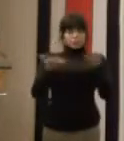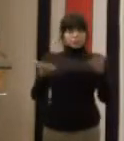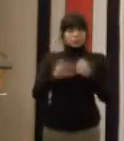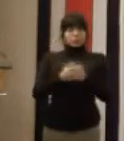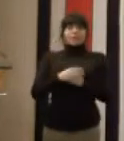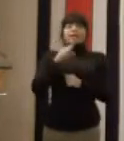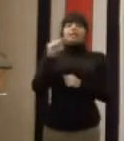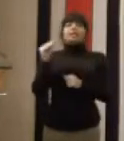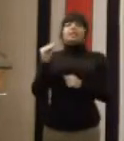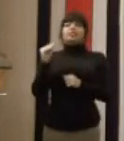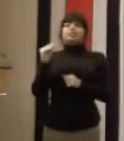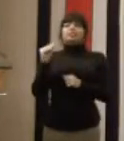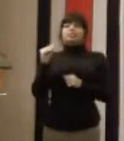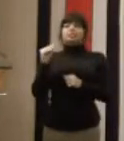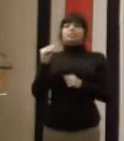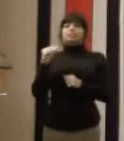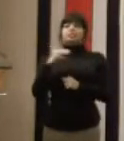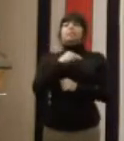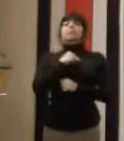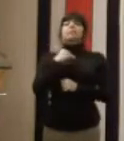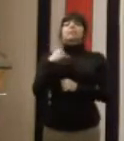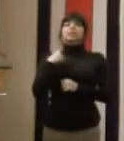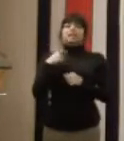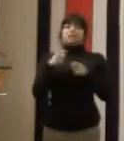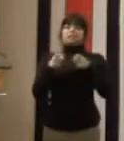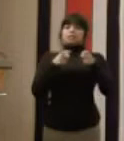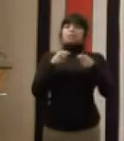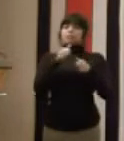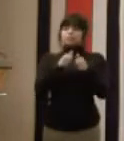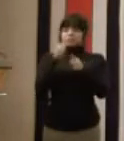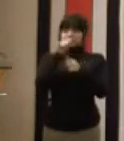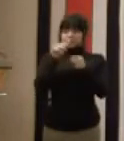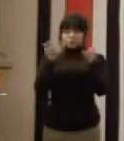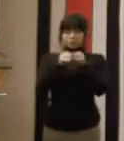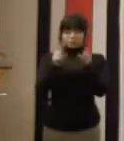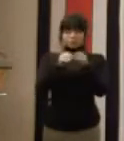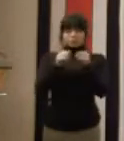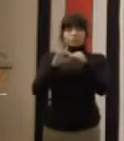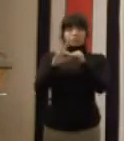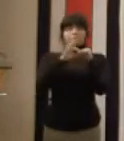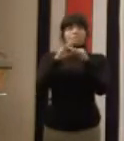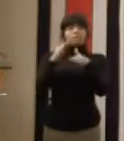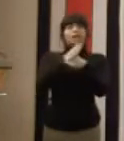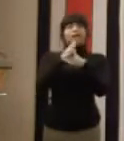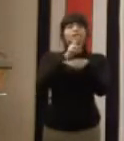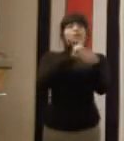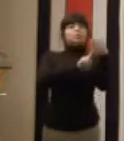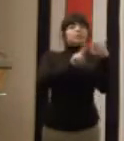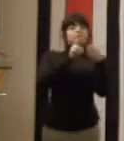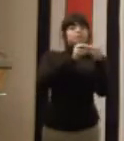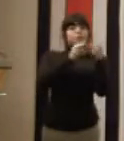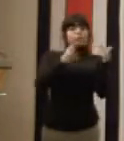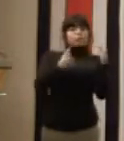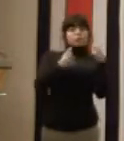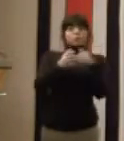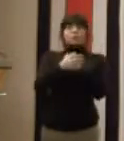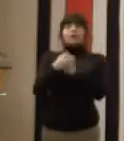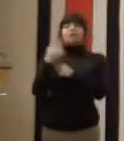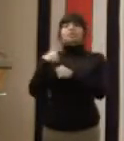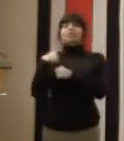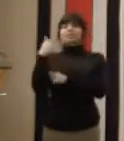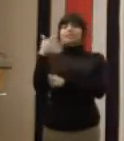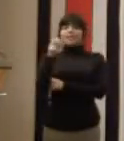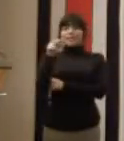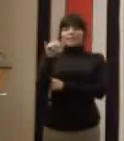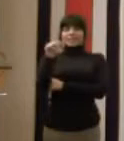y la ministra que preside esta comisión de enlace entre las universidades públicas, el señor